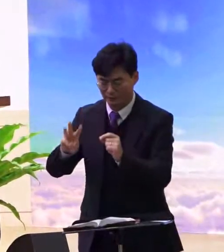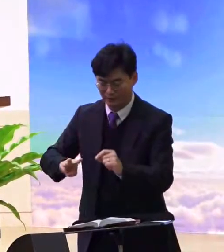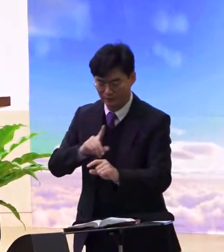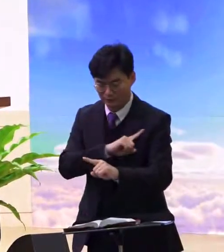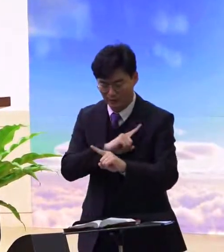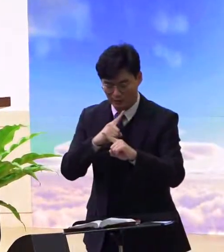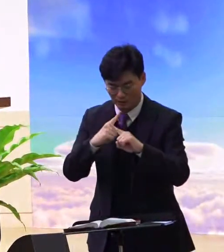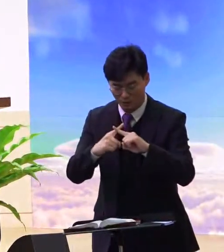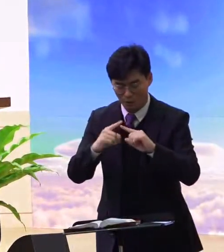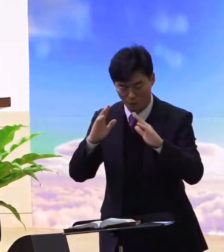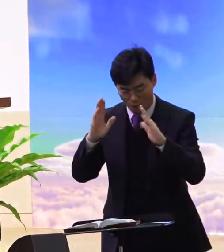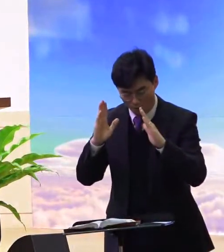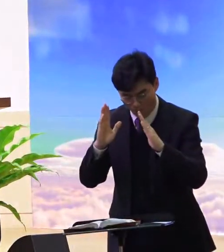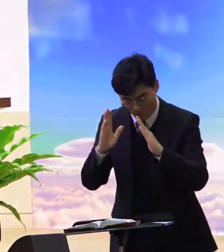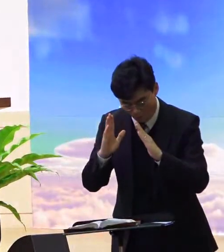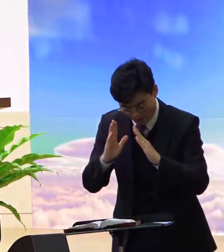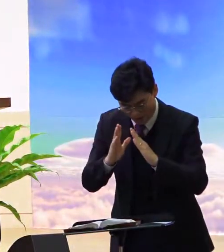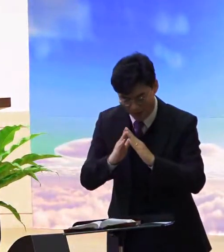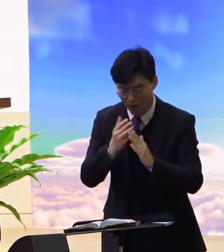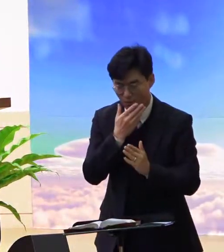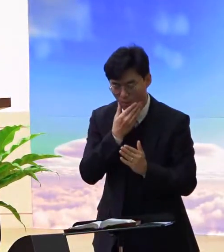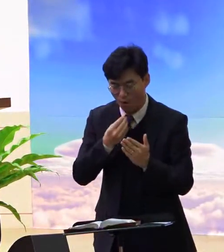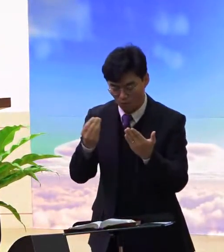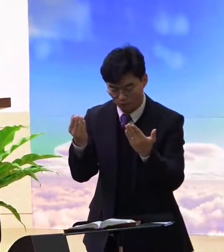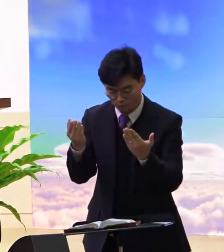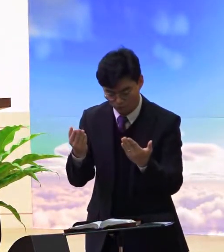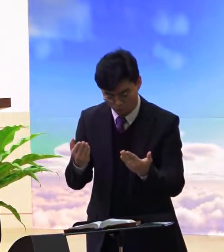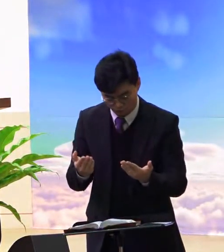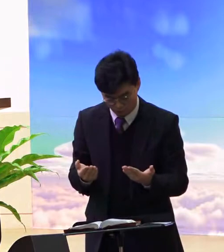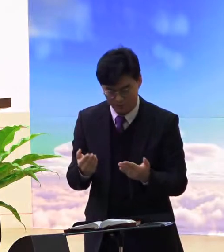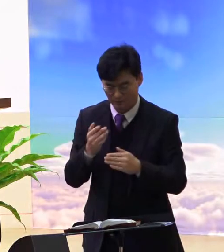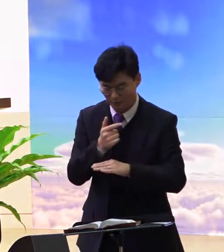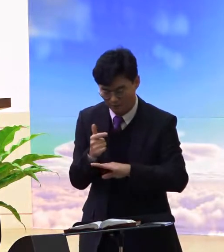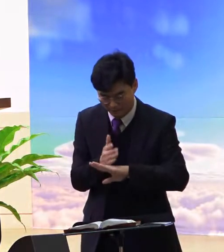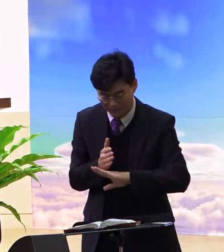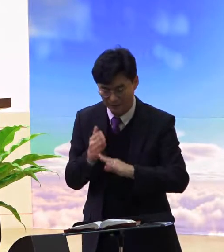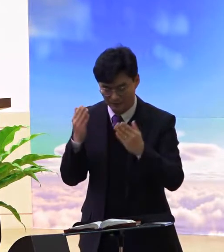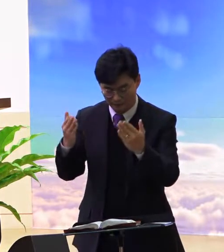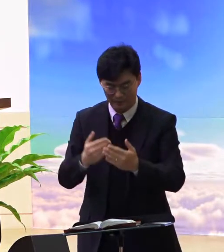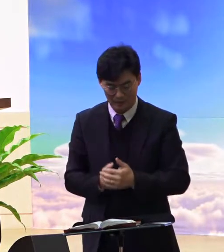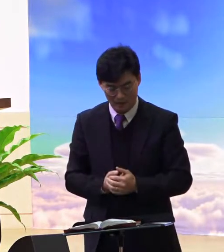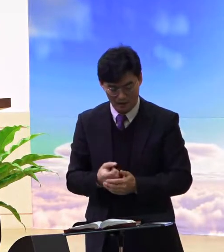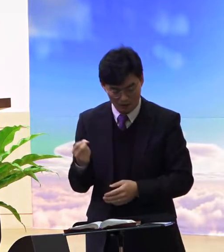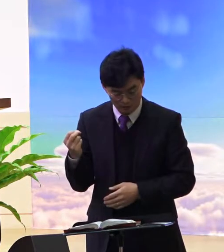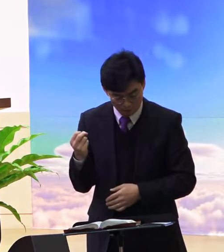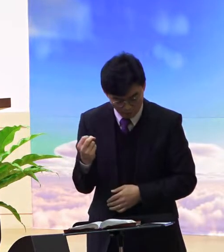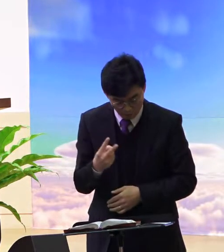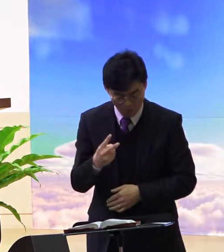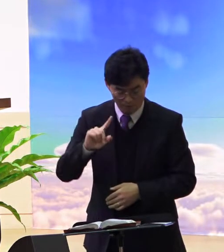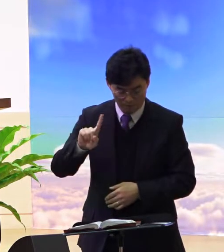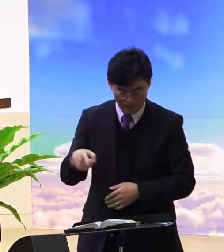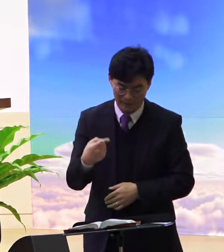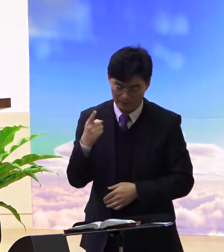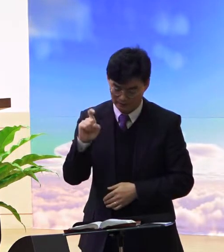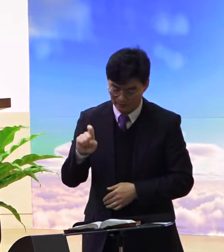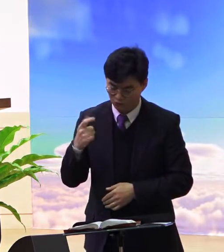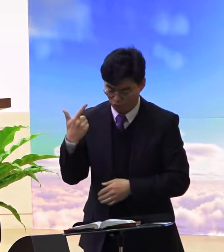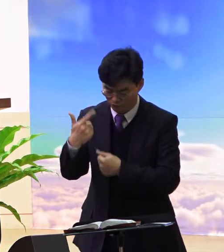하루도 쉬지 않고 새벽 제단을 쌓게 하시니 감사드립니다. 또한 116년의 역사를 가진